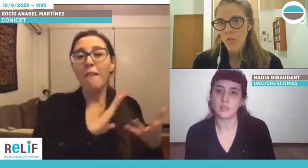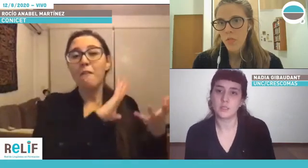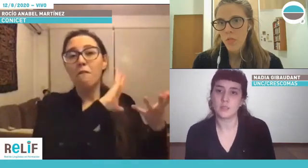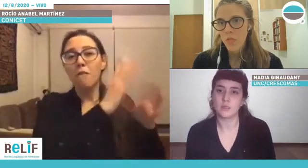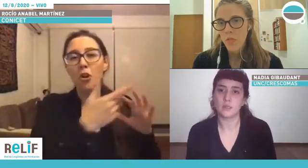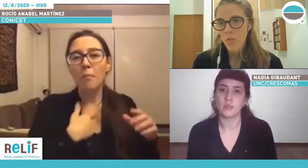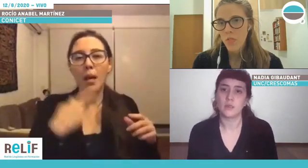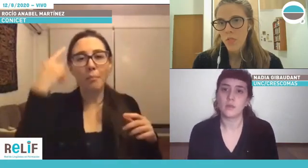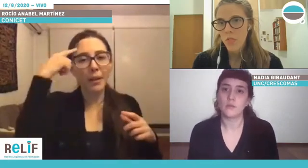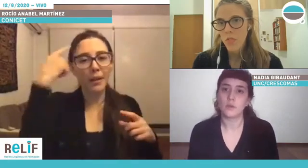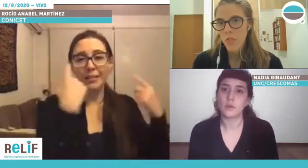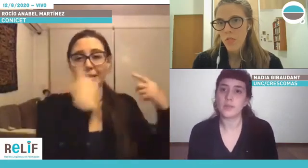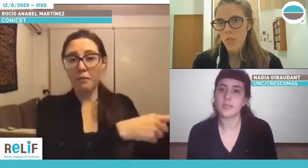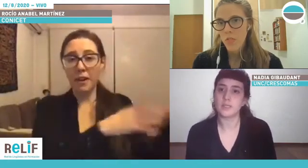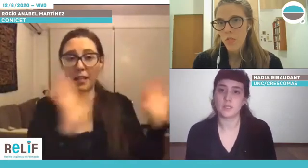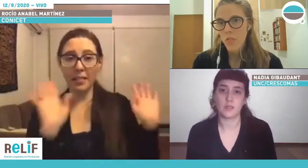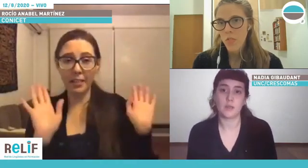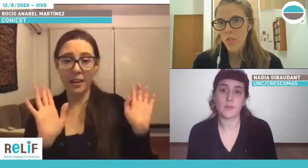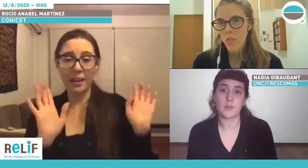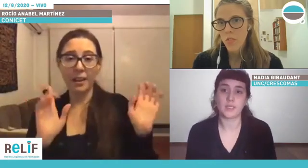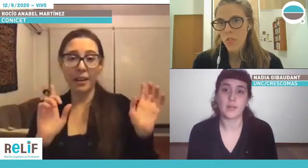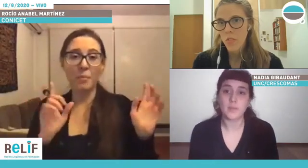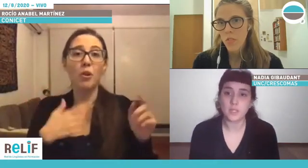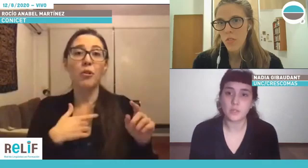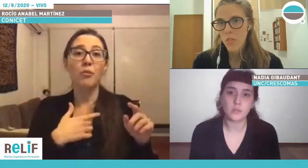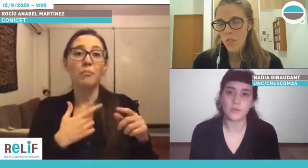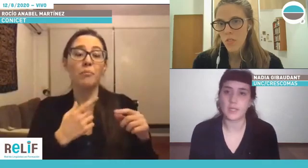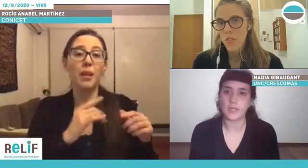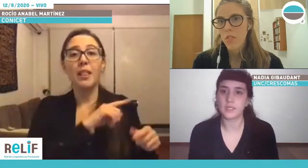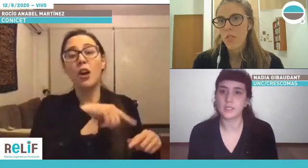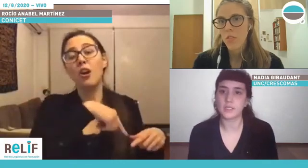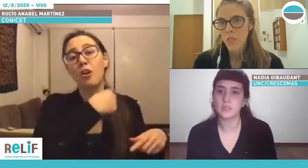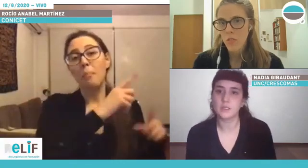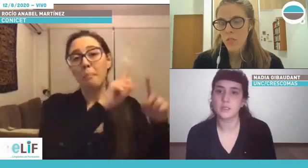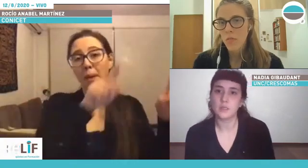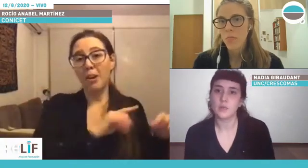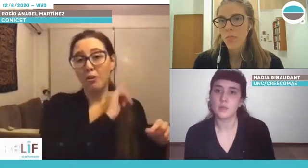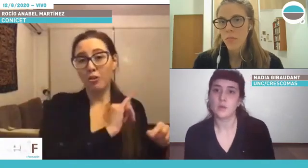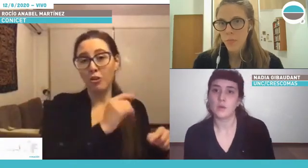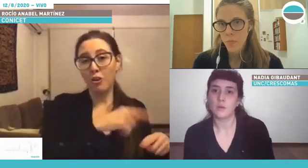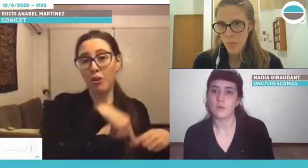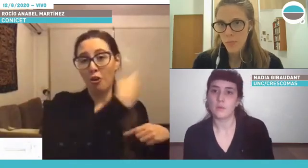otras formas de pensamiento diferentes.